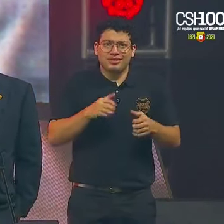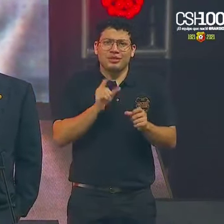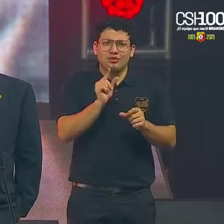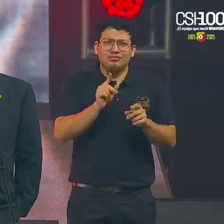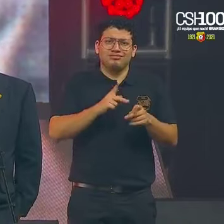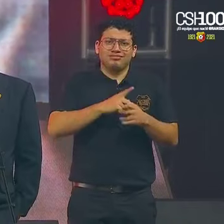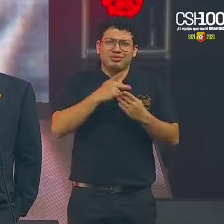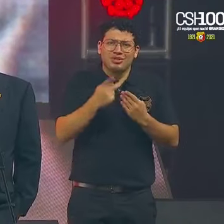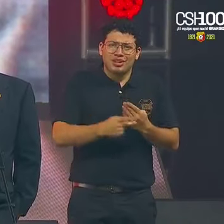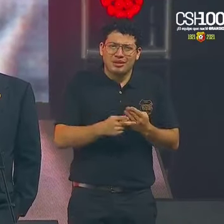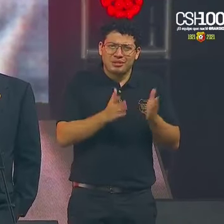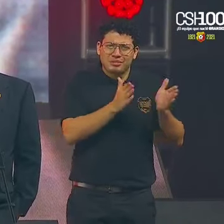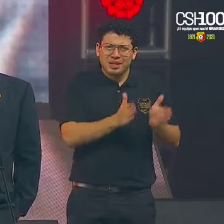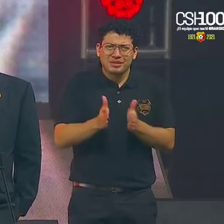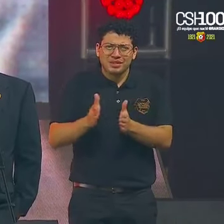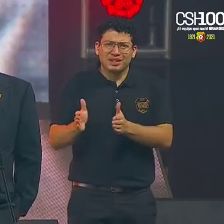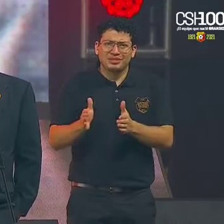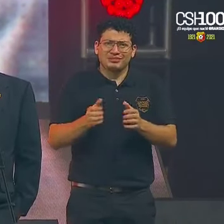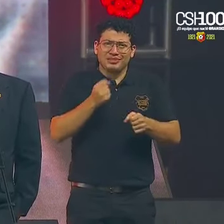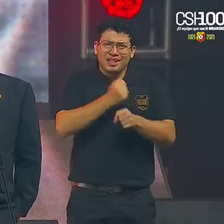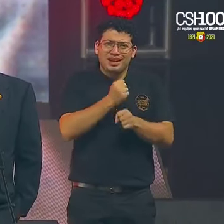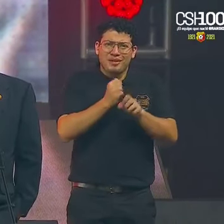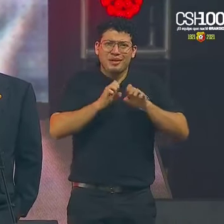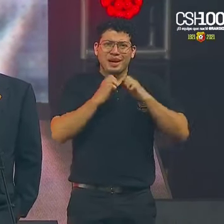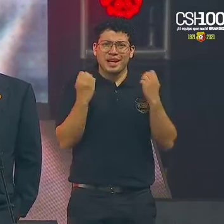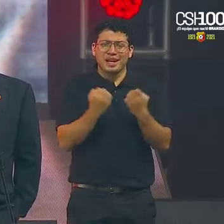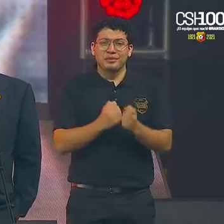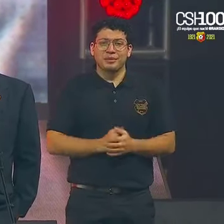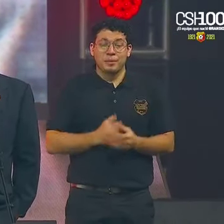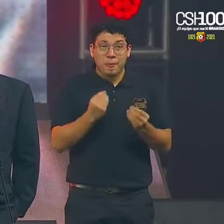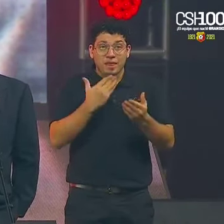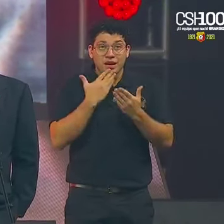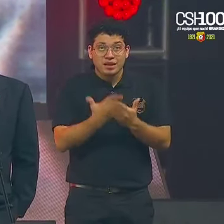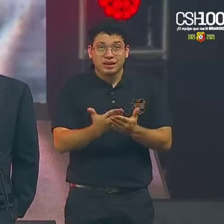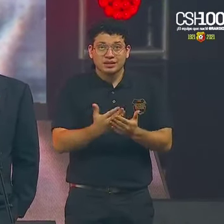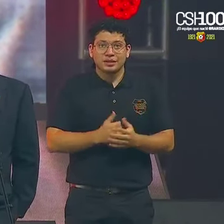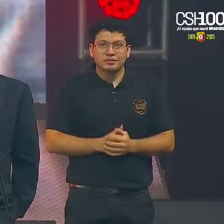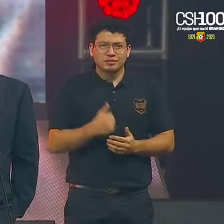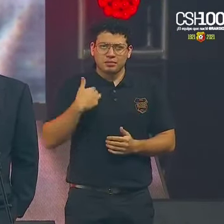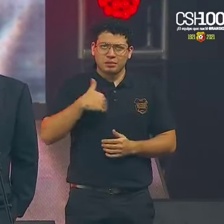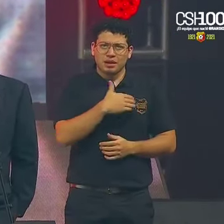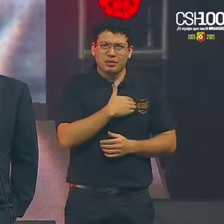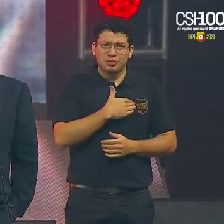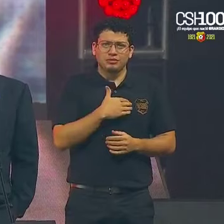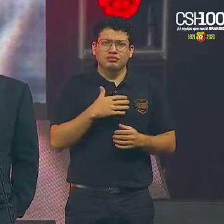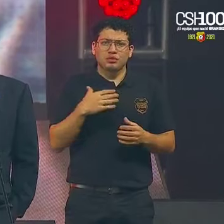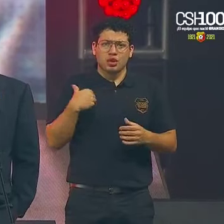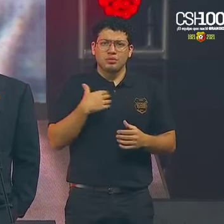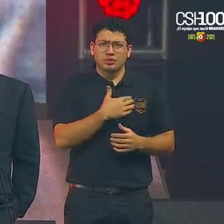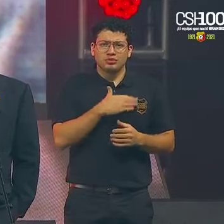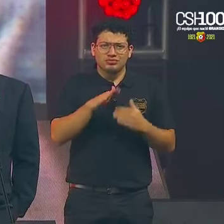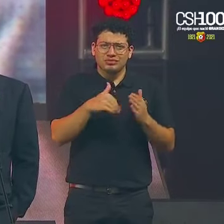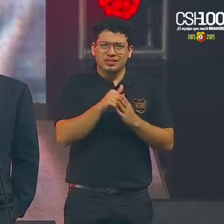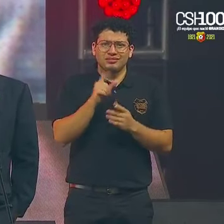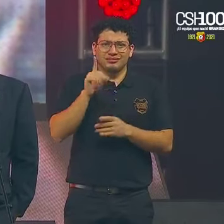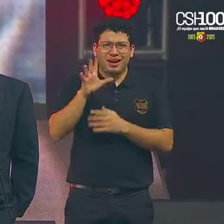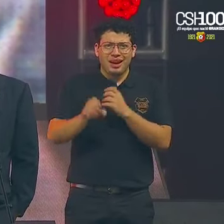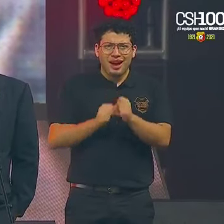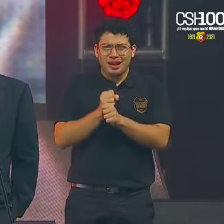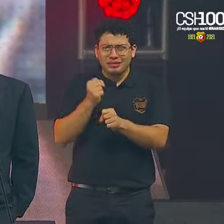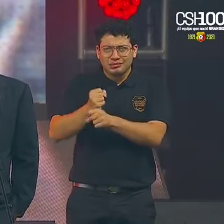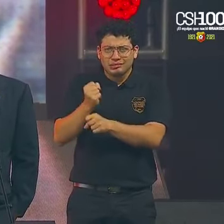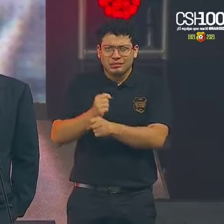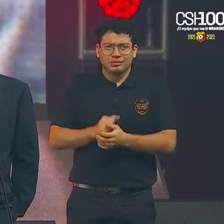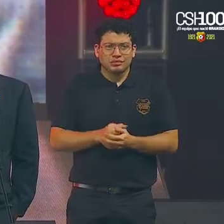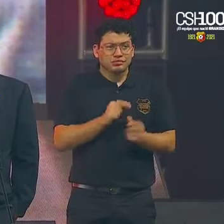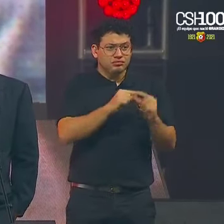planificación y trabajo en equipo. Gracias a los miembros de la Comisión del Centenario, a la Junta Directiva de Fuerza Herediana,